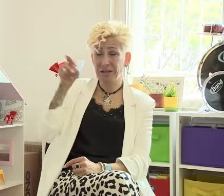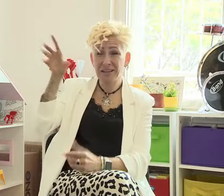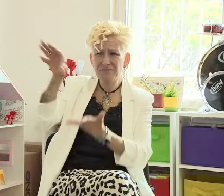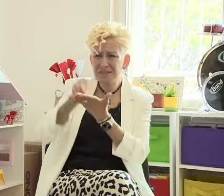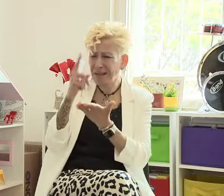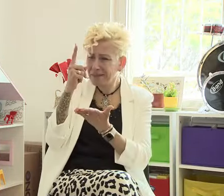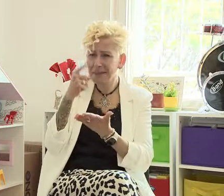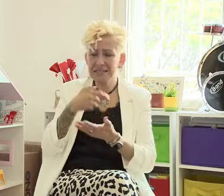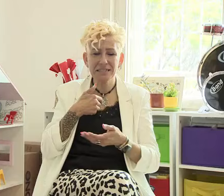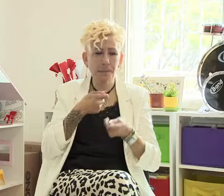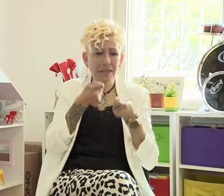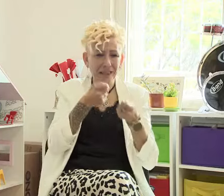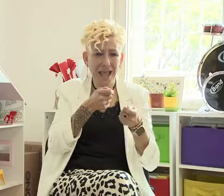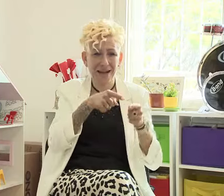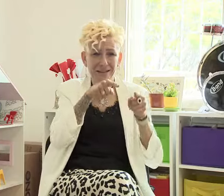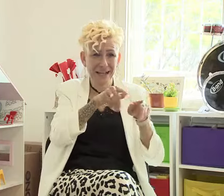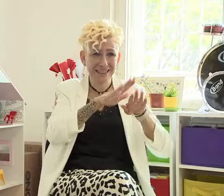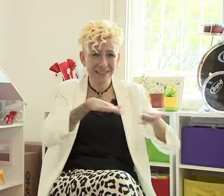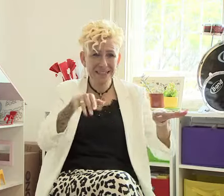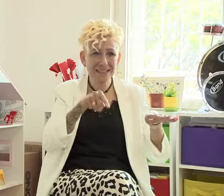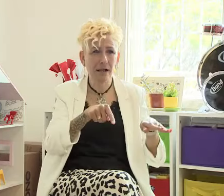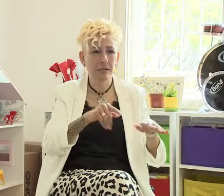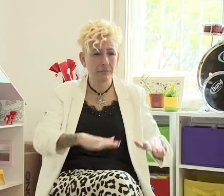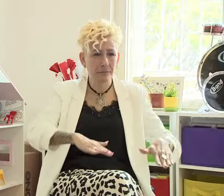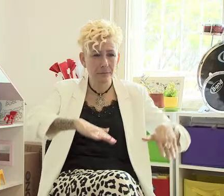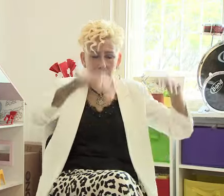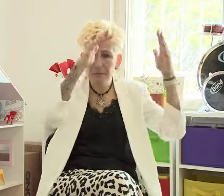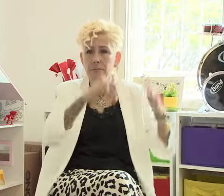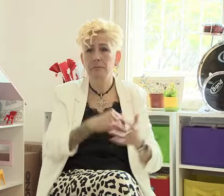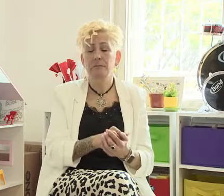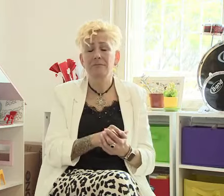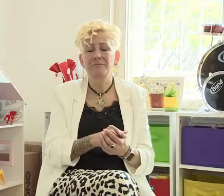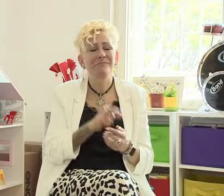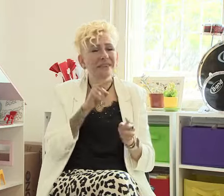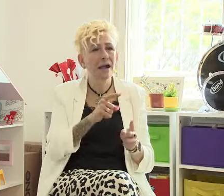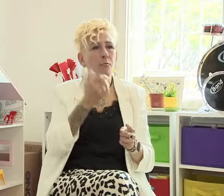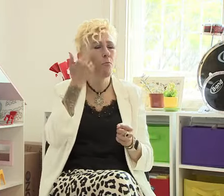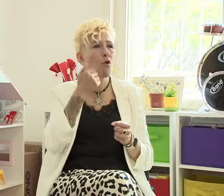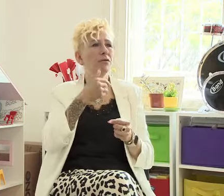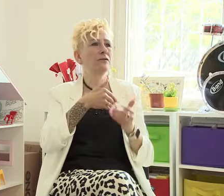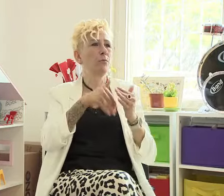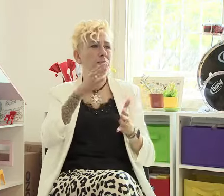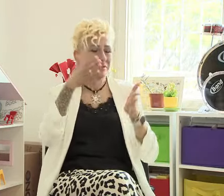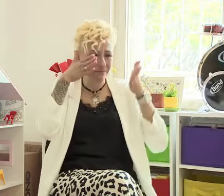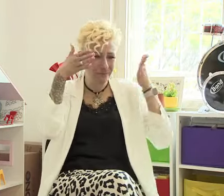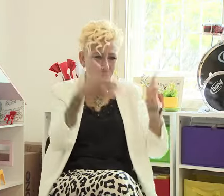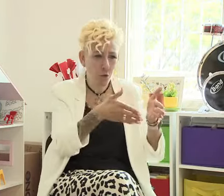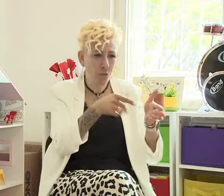Нещо, което бих си откраднала от видяното в Америка при работата ми тук в България с децата, е нещо, което много ни